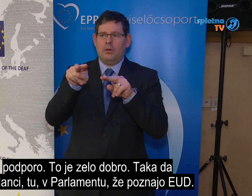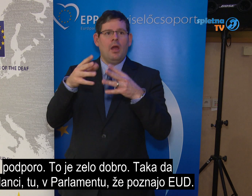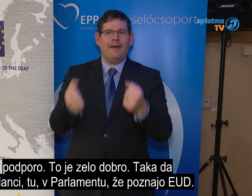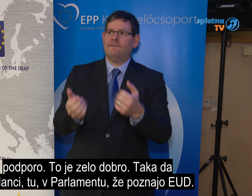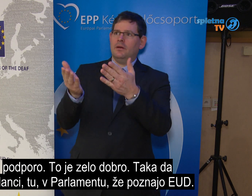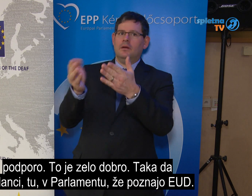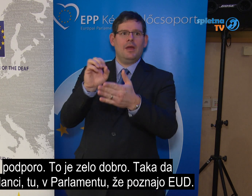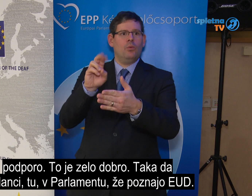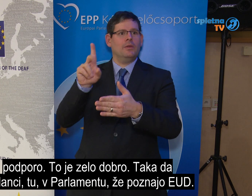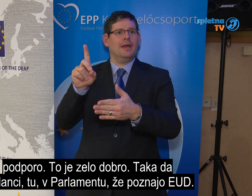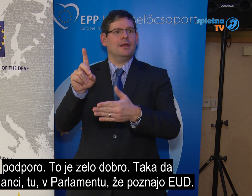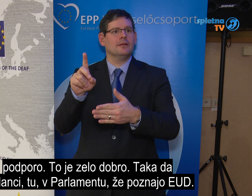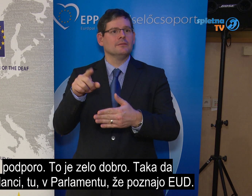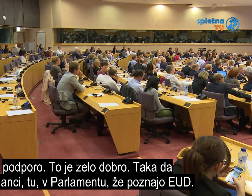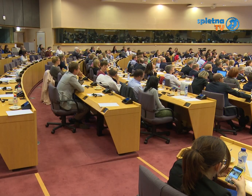pupils'